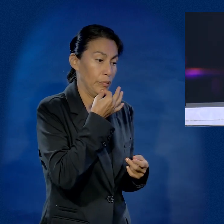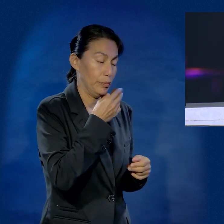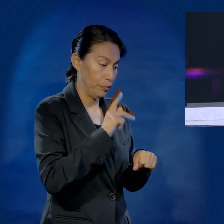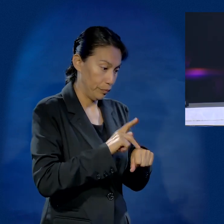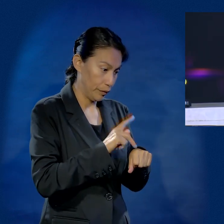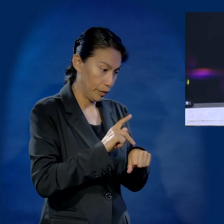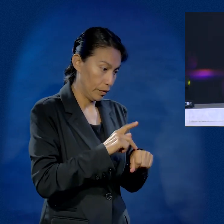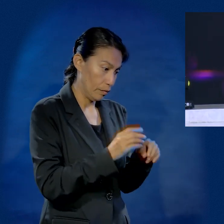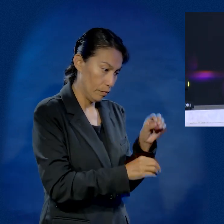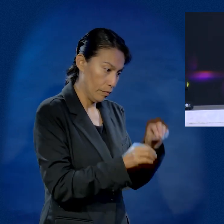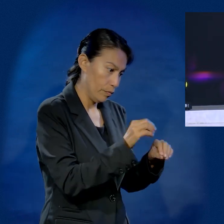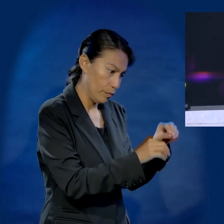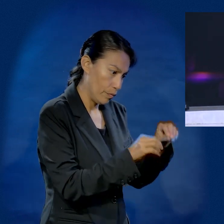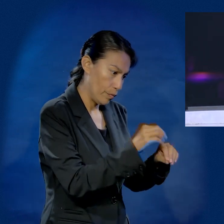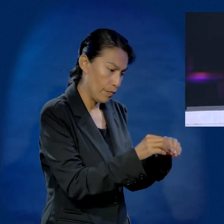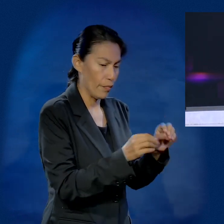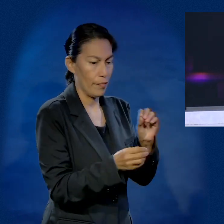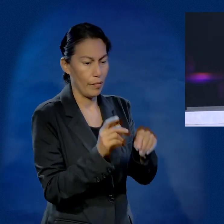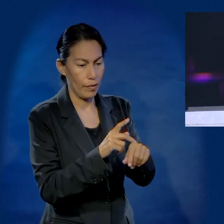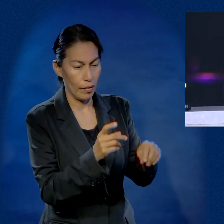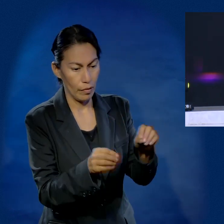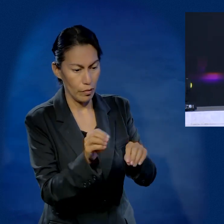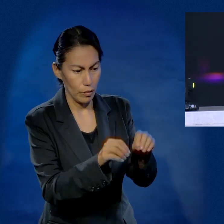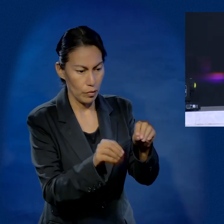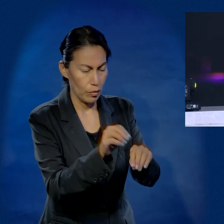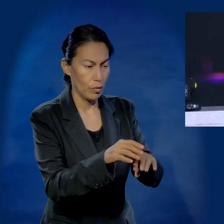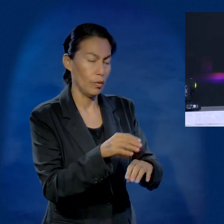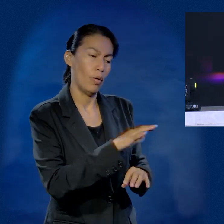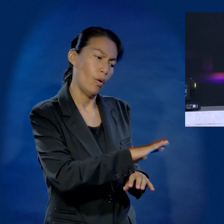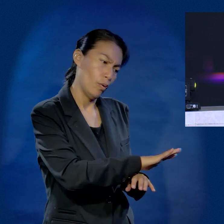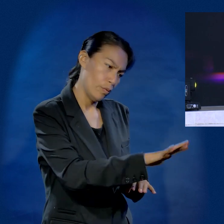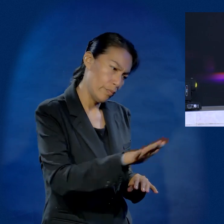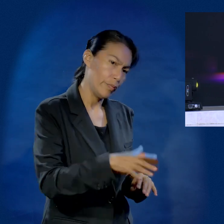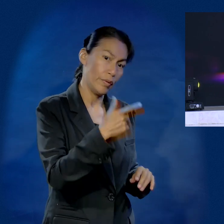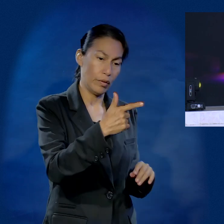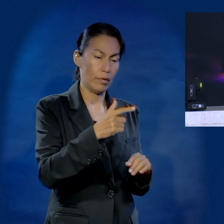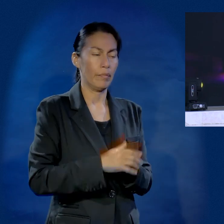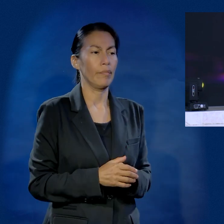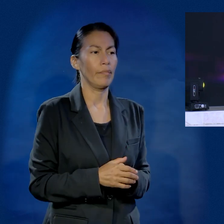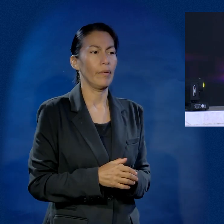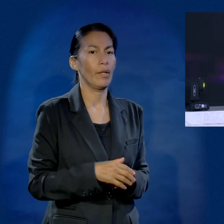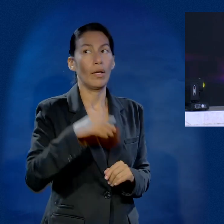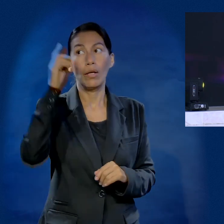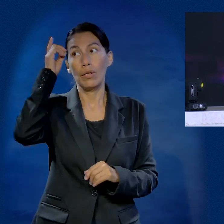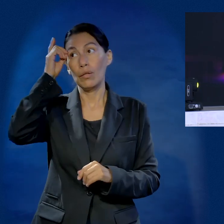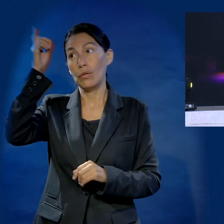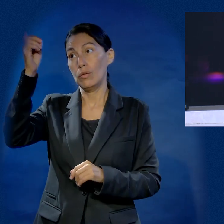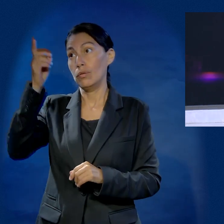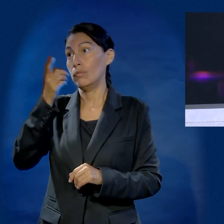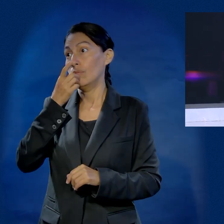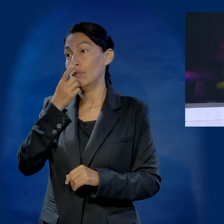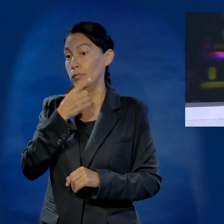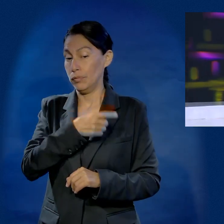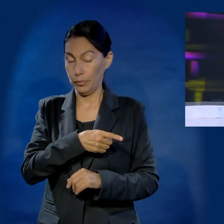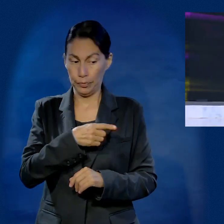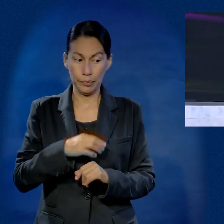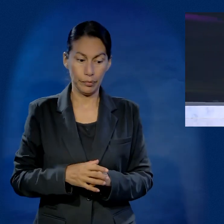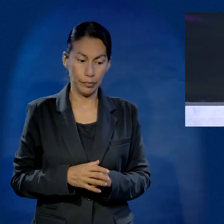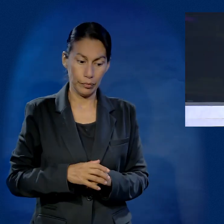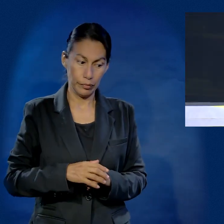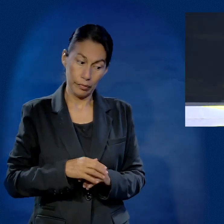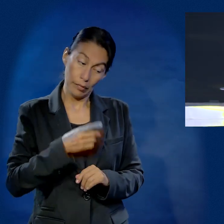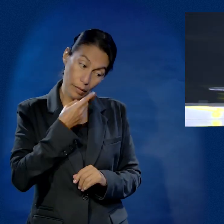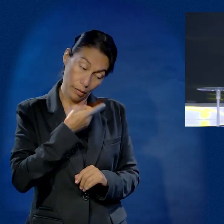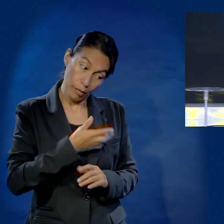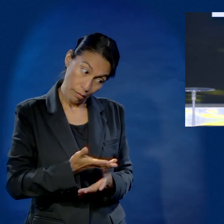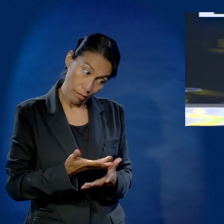los altares. Balaam dice, bueno, a ver qué sale de esto. Y Dios le da otro mensaje. Regresa Balaam. Y Balac